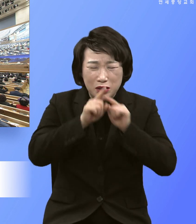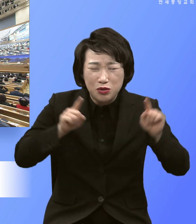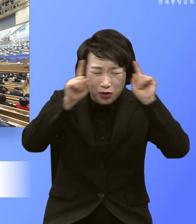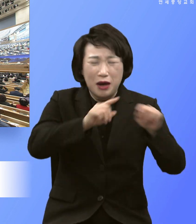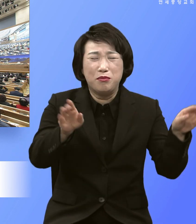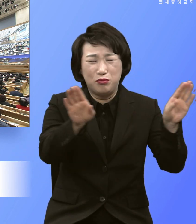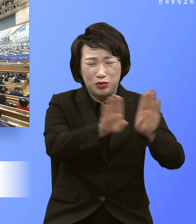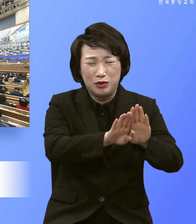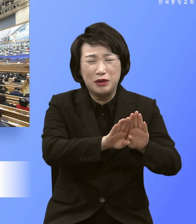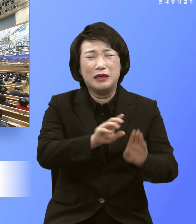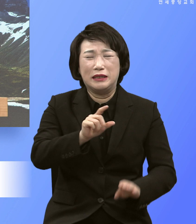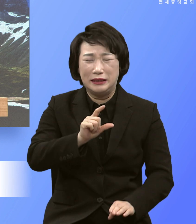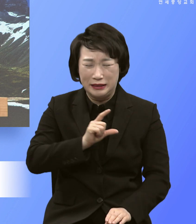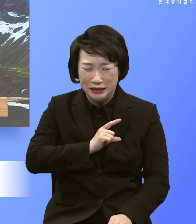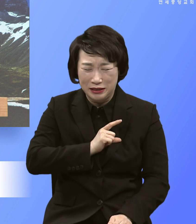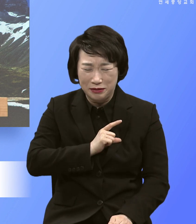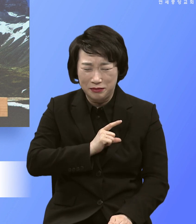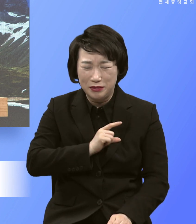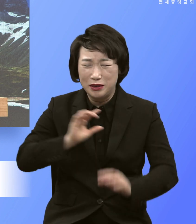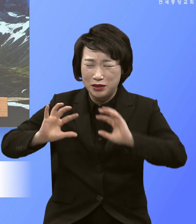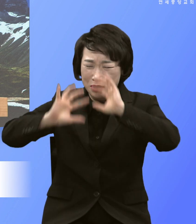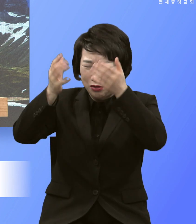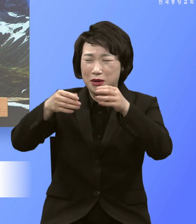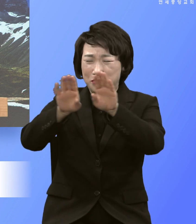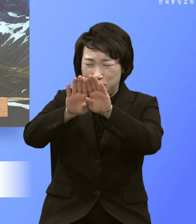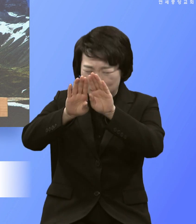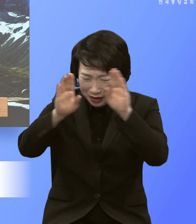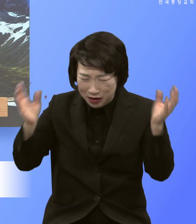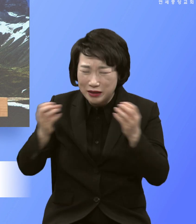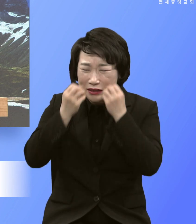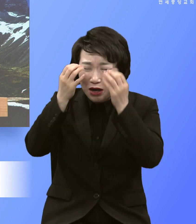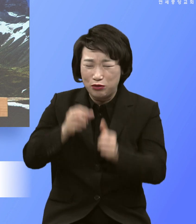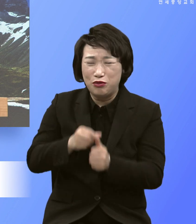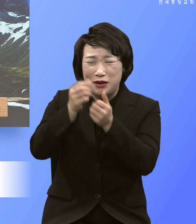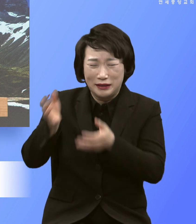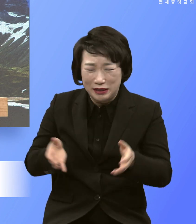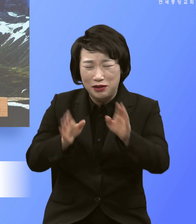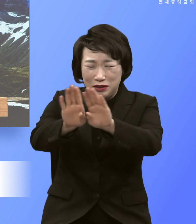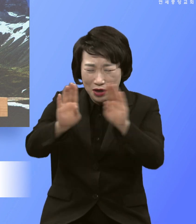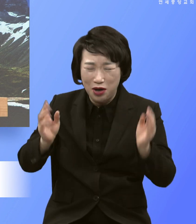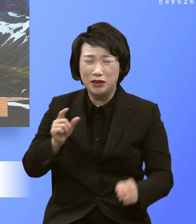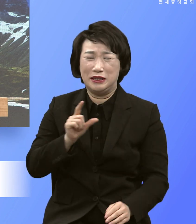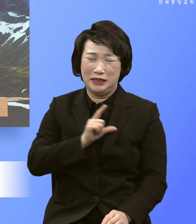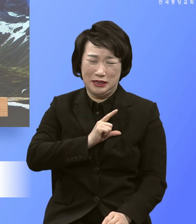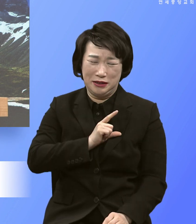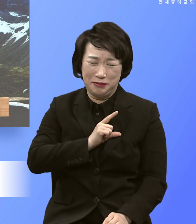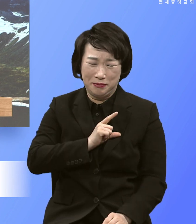지옥문을 닫으신 이름, 천국문을 새롭고 산 길로 여신 이름,